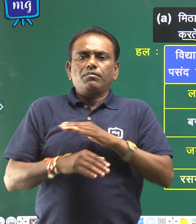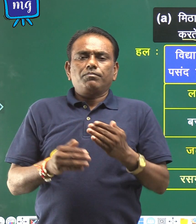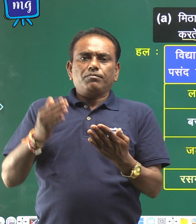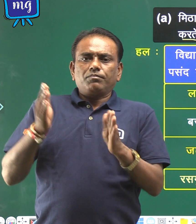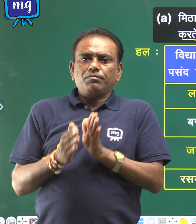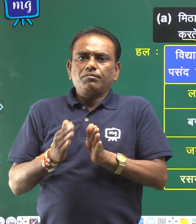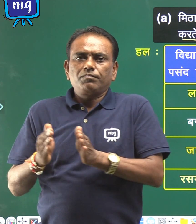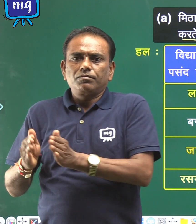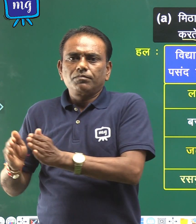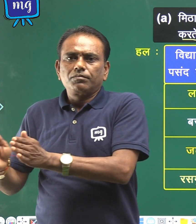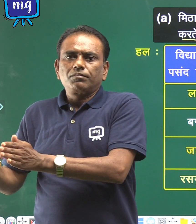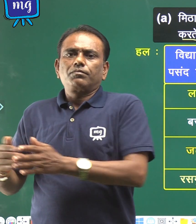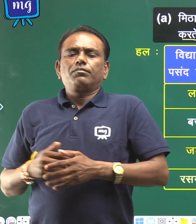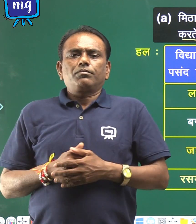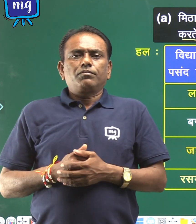व्यवस्थित कीजिए।